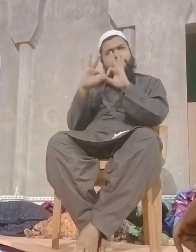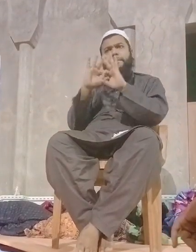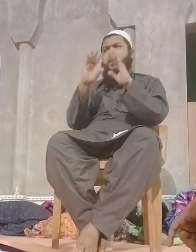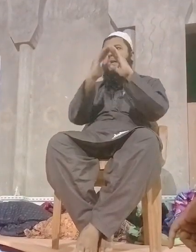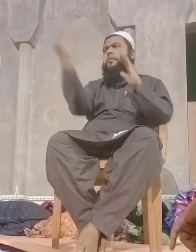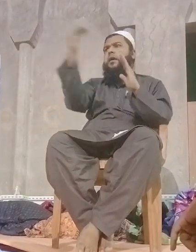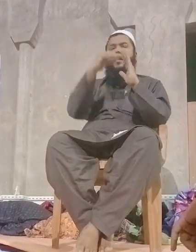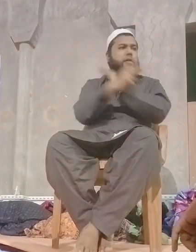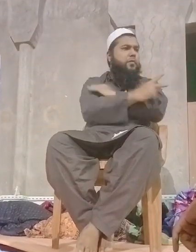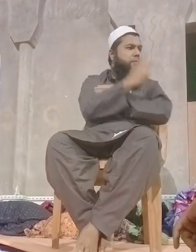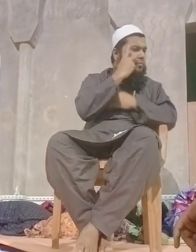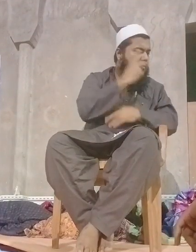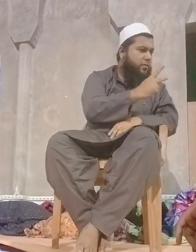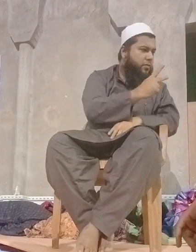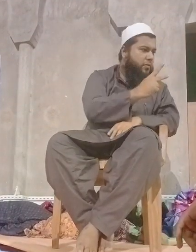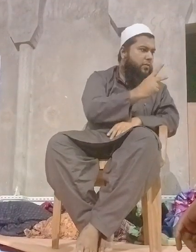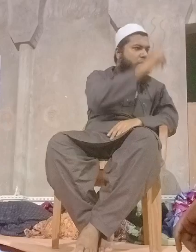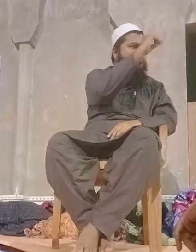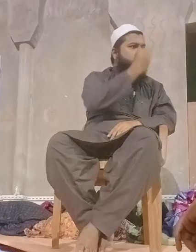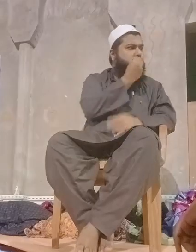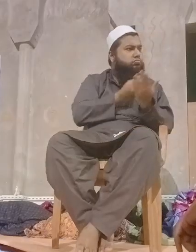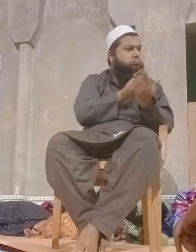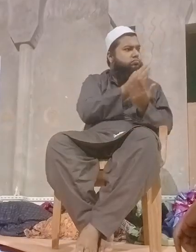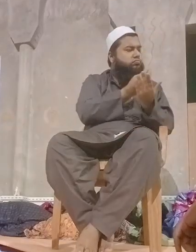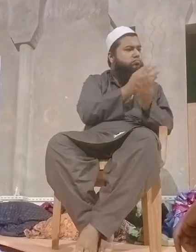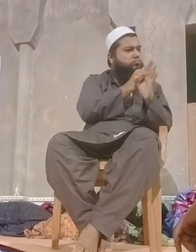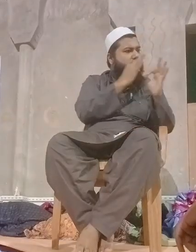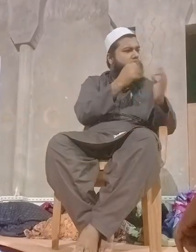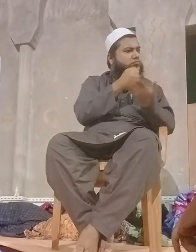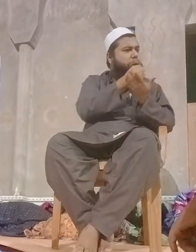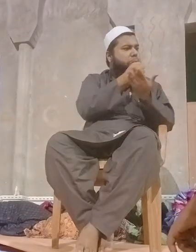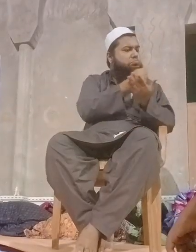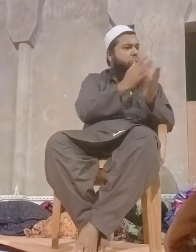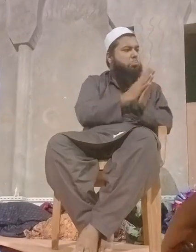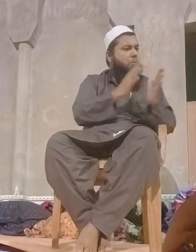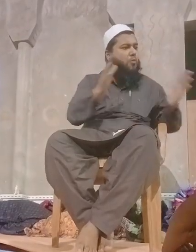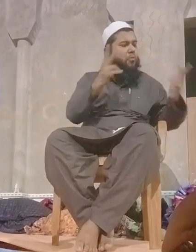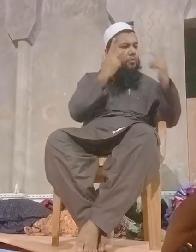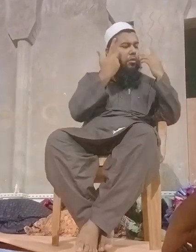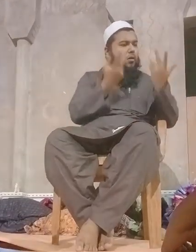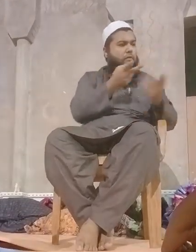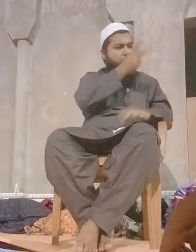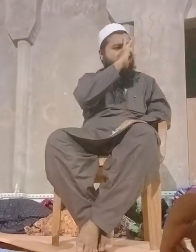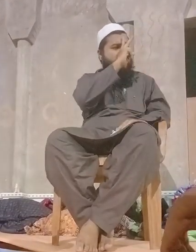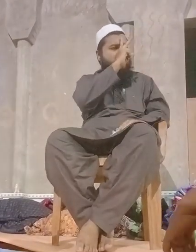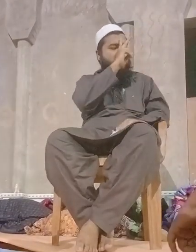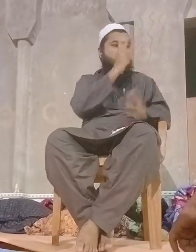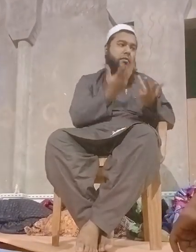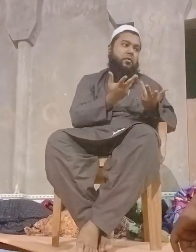করে। কি করতে হয়? কার প্রাধান্য দিত? আরে কার প্রাধান্য দিত?